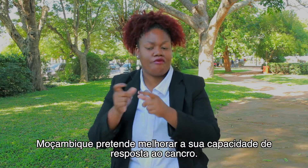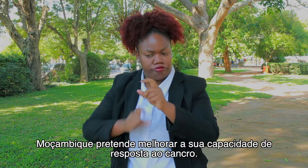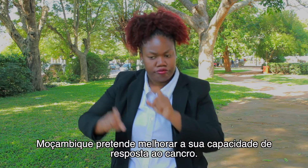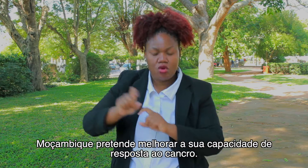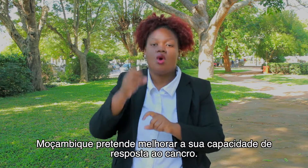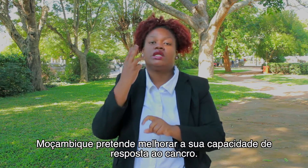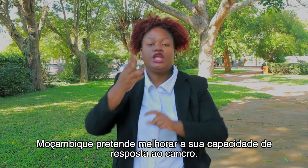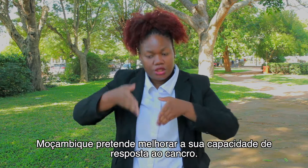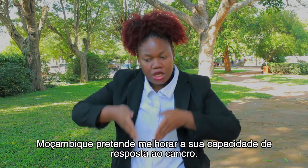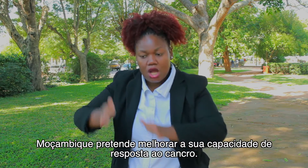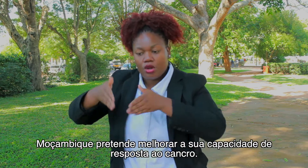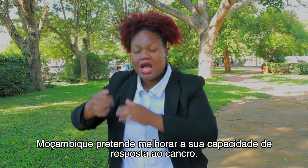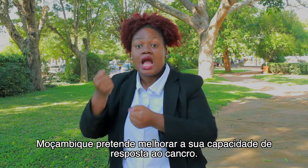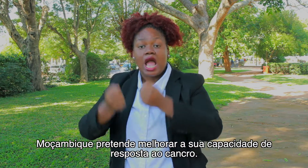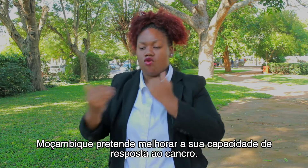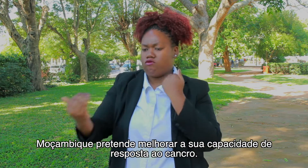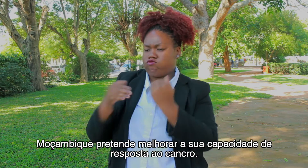Moçambique pretende melhorar a sua capacidade de resposta